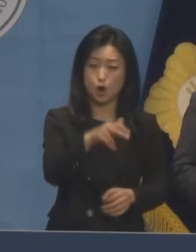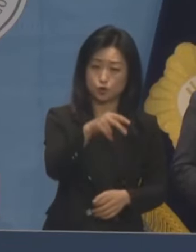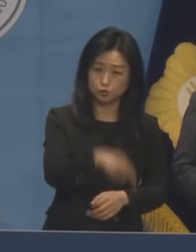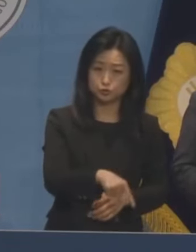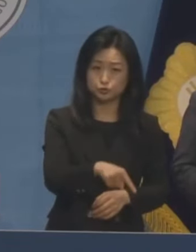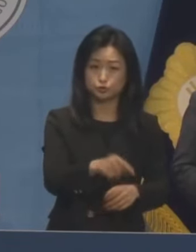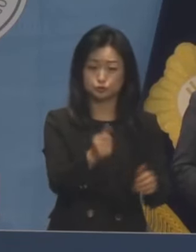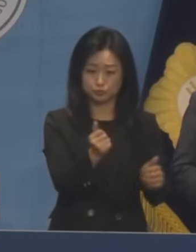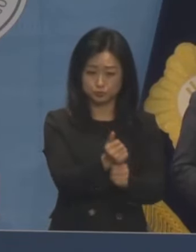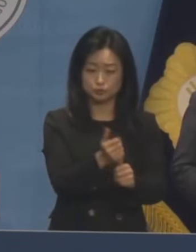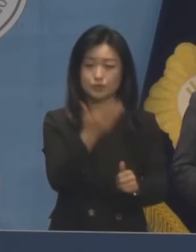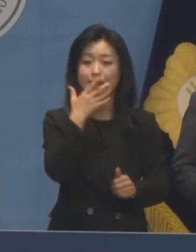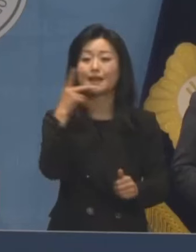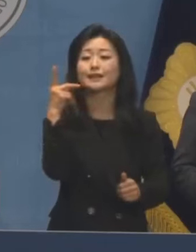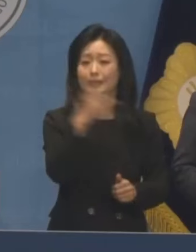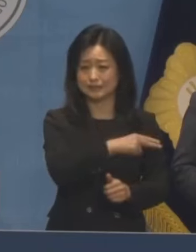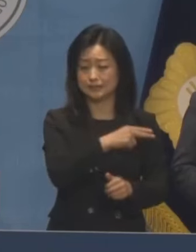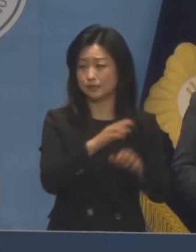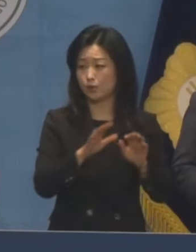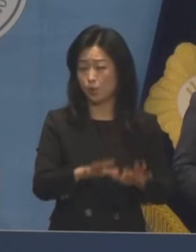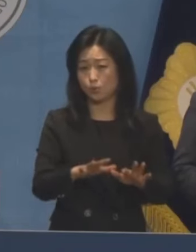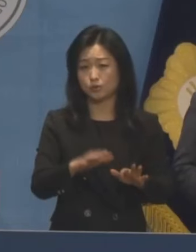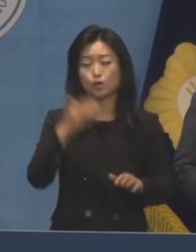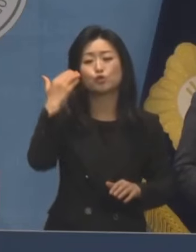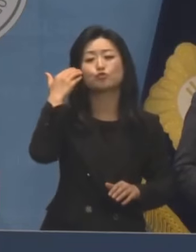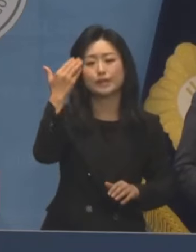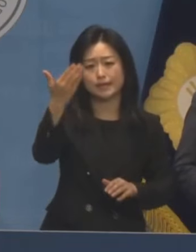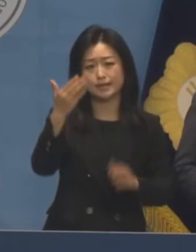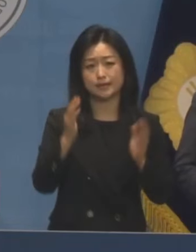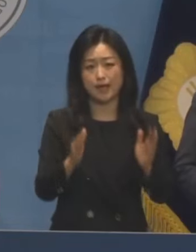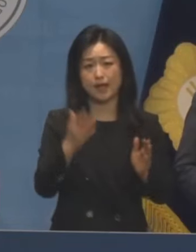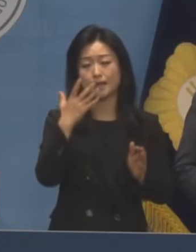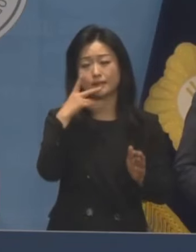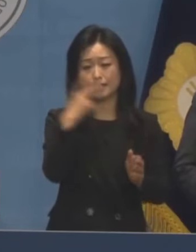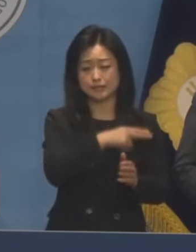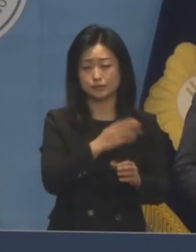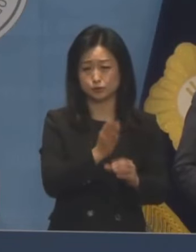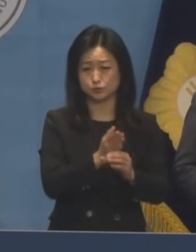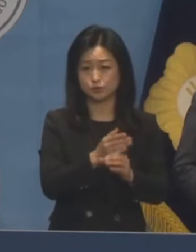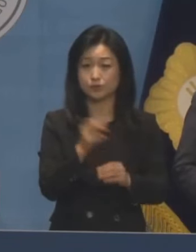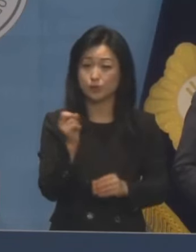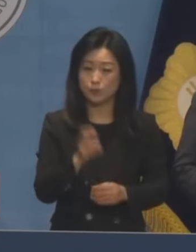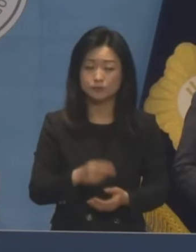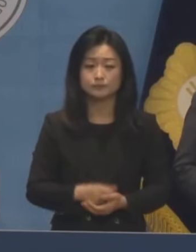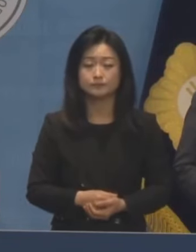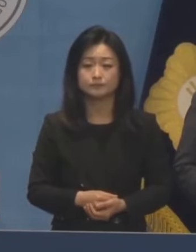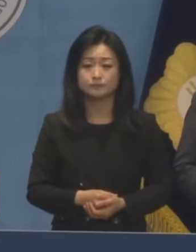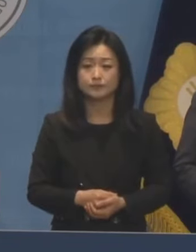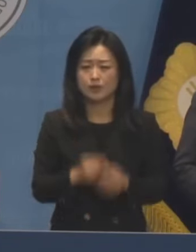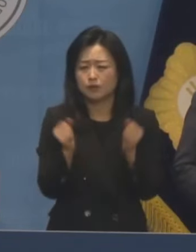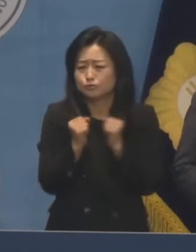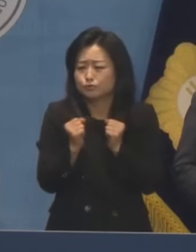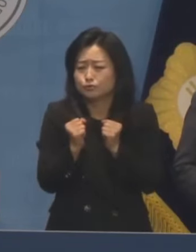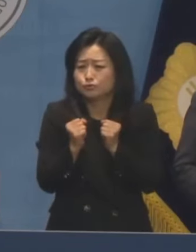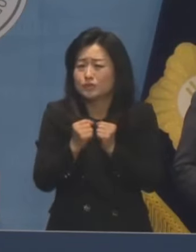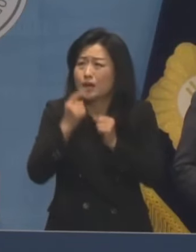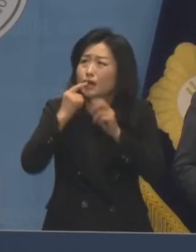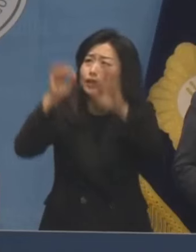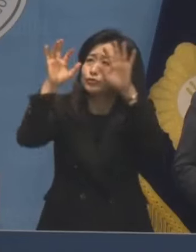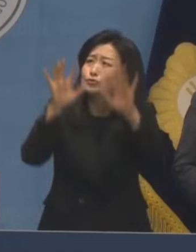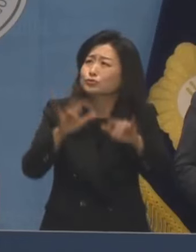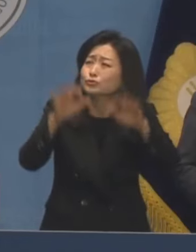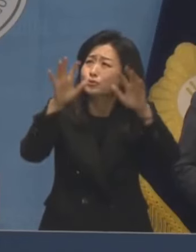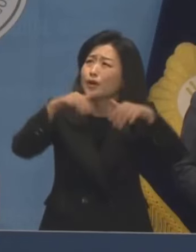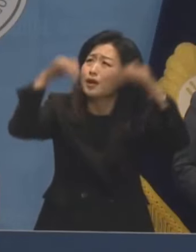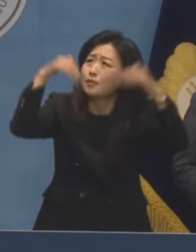지장의 단식은 오늘로서 9일째입니다 더 참담한 현실은 한겨울에 눈과 비를 막을